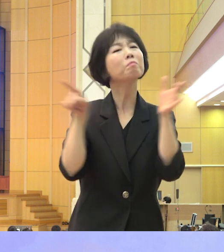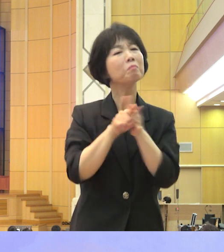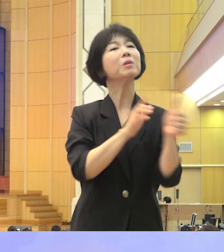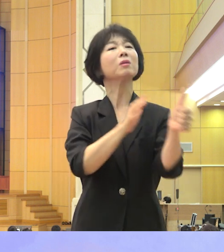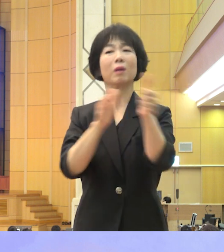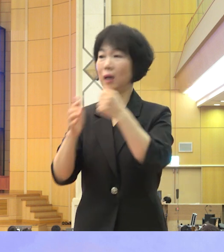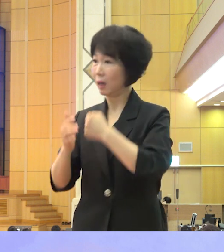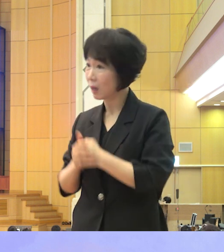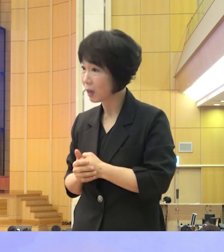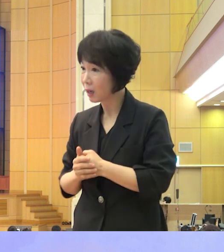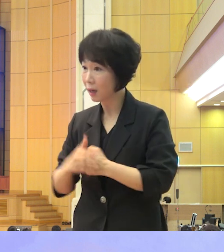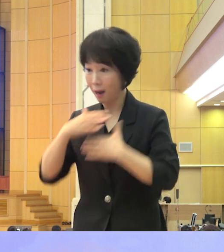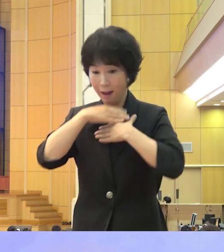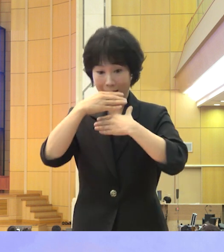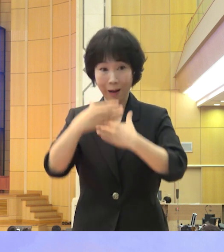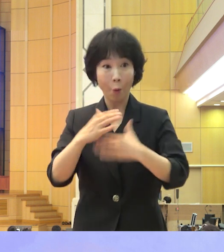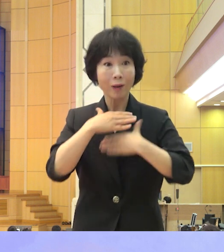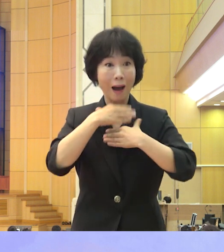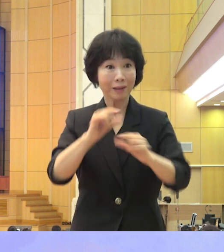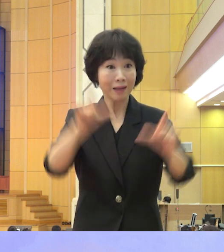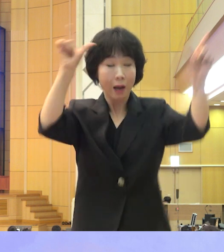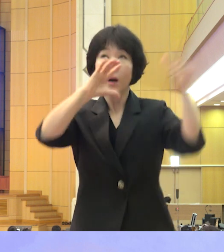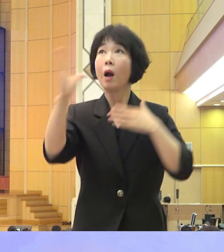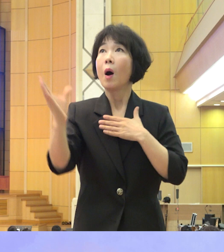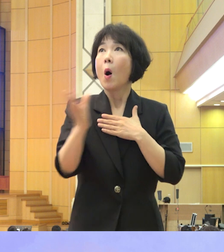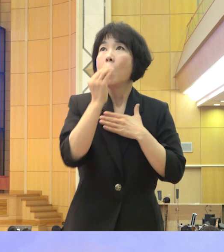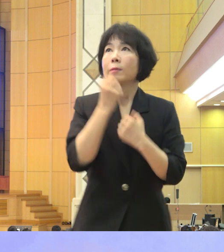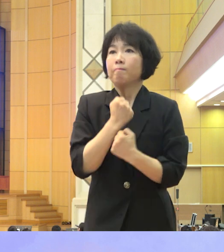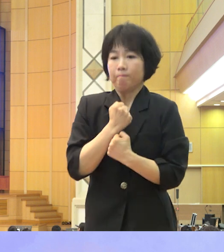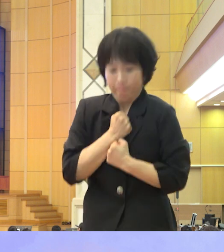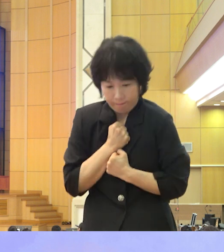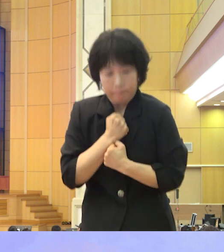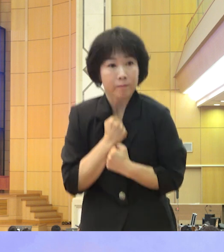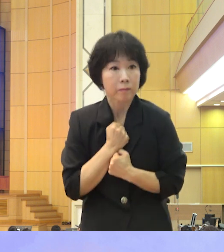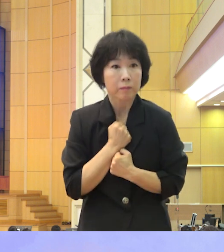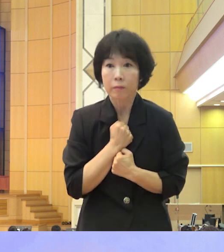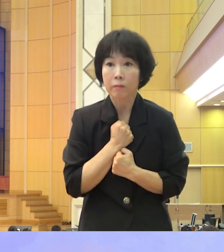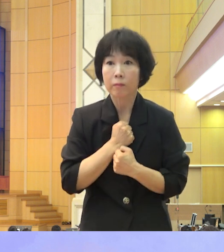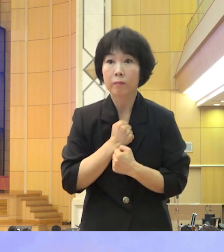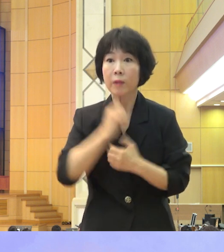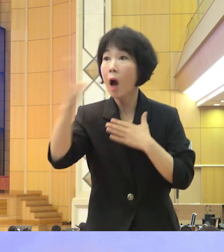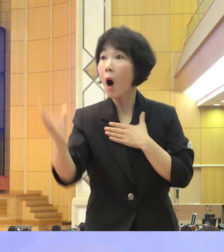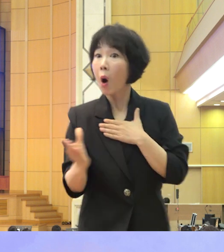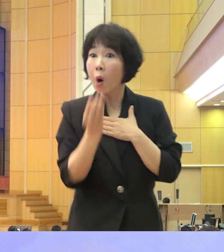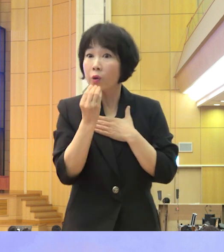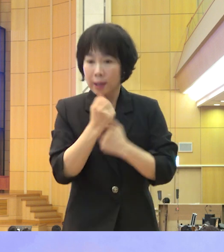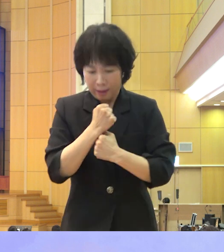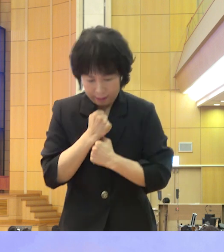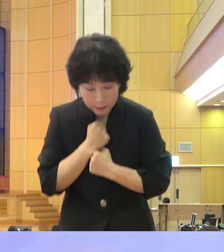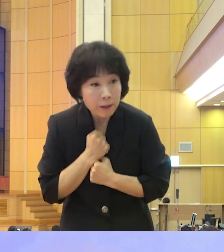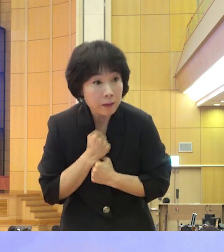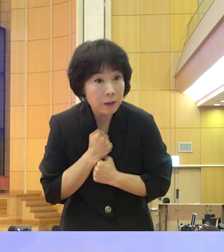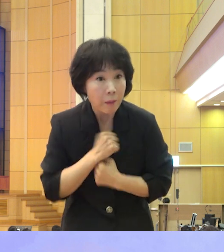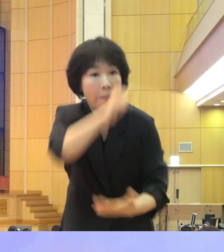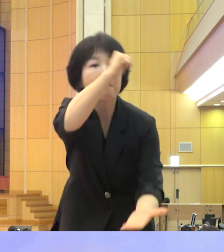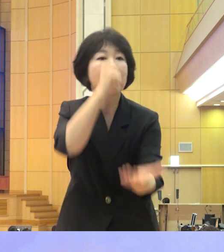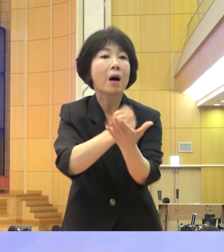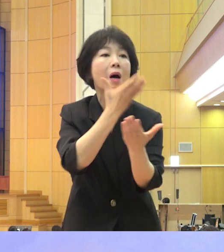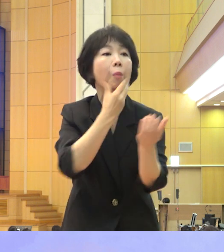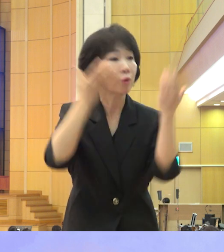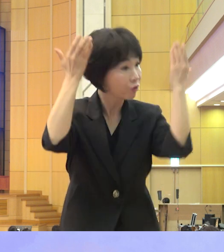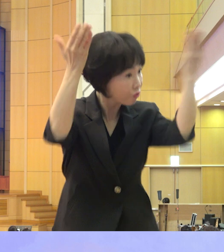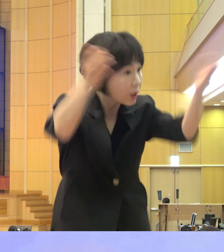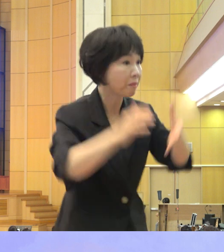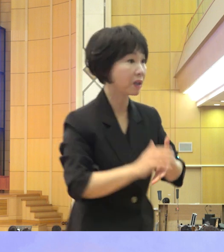그리고 안식일을 거룩히 지키라고 했으니 안식일을 그냥 지킨다는 것이 아니라 거룩히 지켜야만 진짜